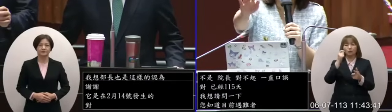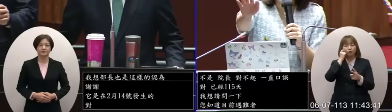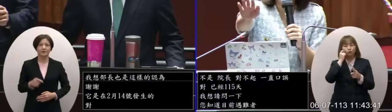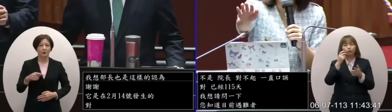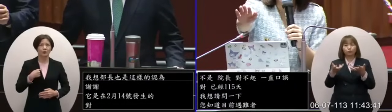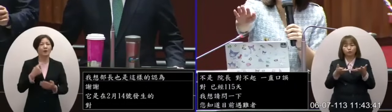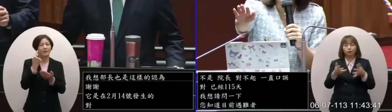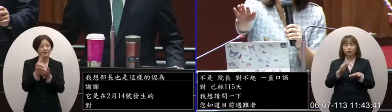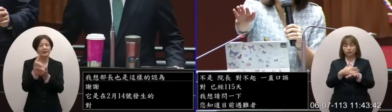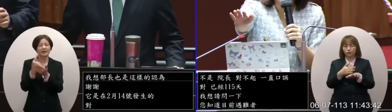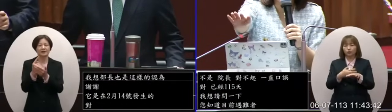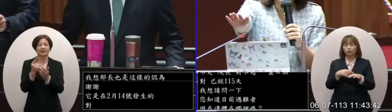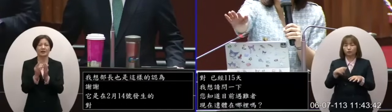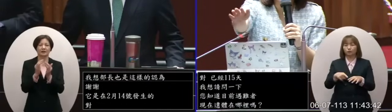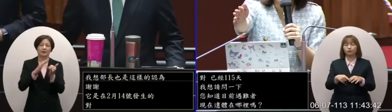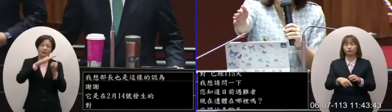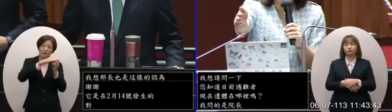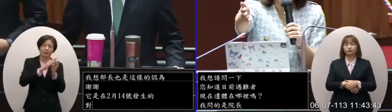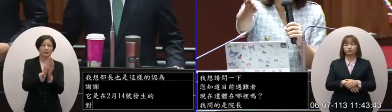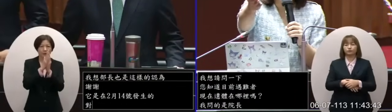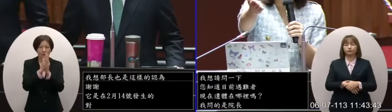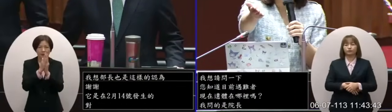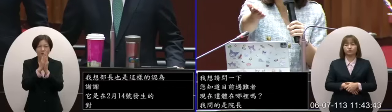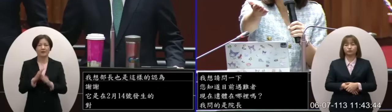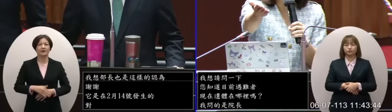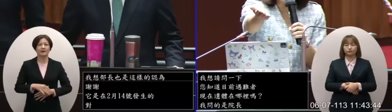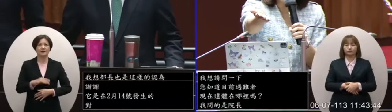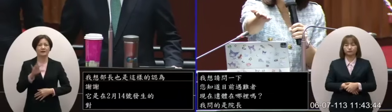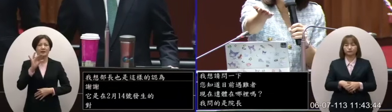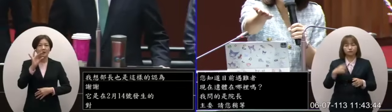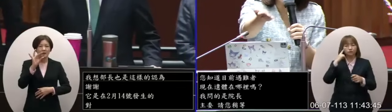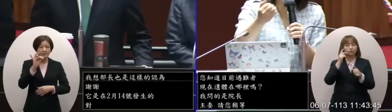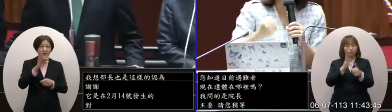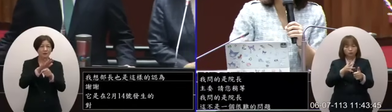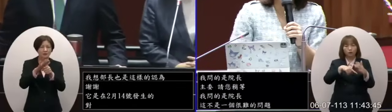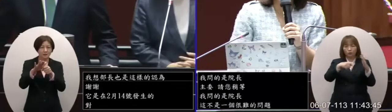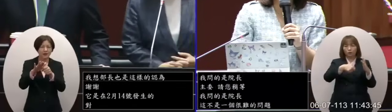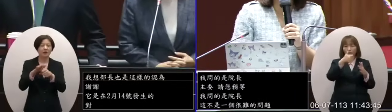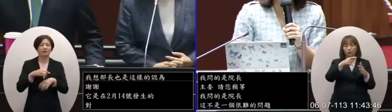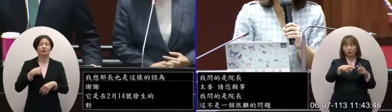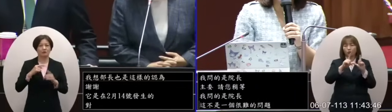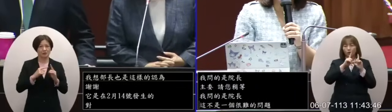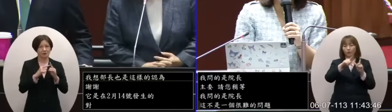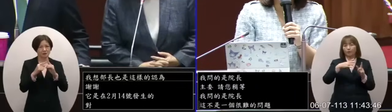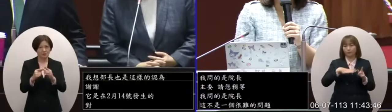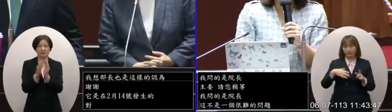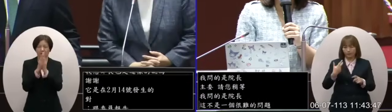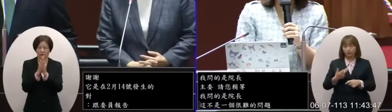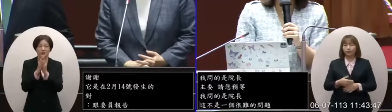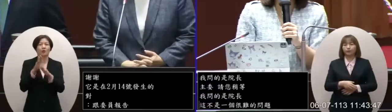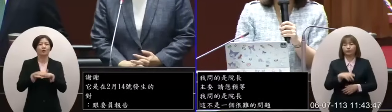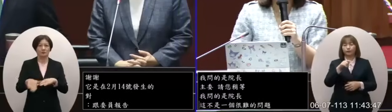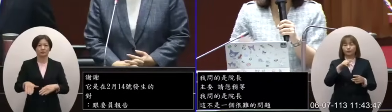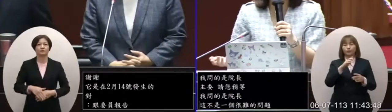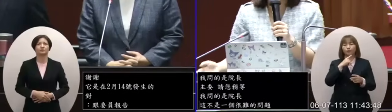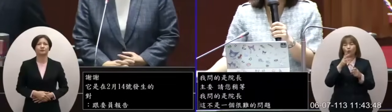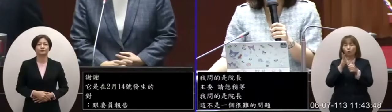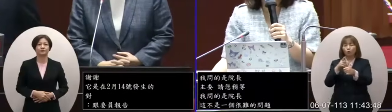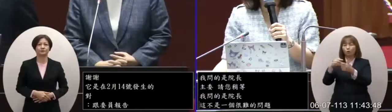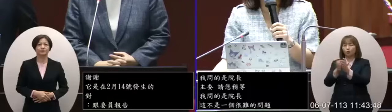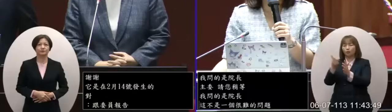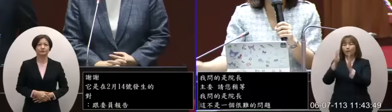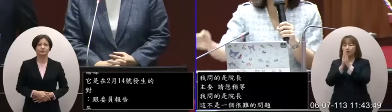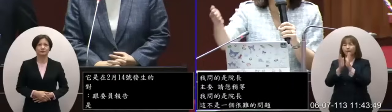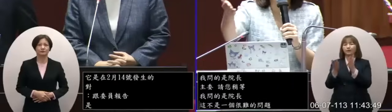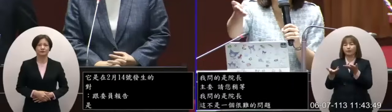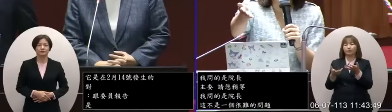难的，这不是一个很难的问题。 我们也去祭拜。 我想要问的是院长，您知不知道他们不是？我没有问你祭